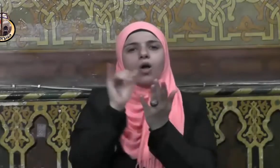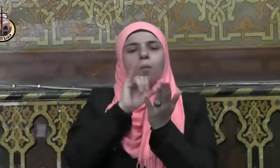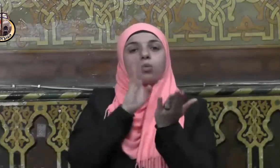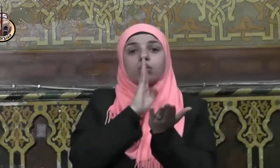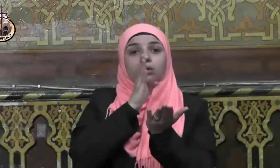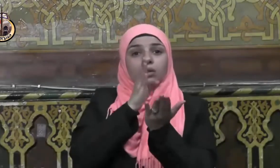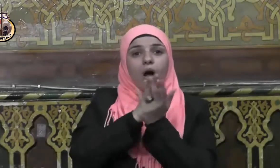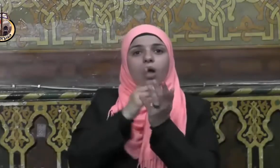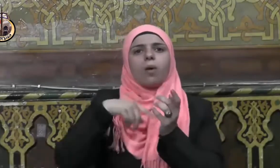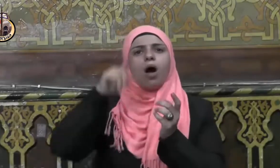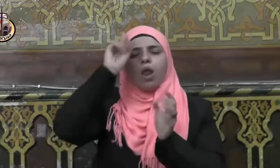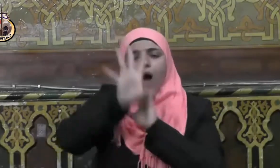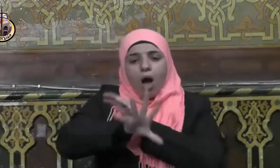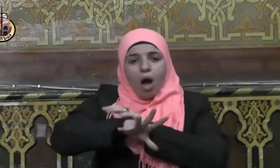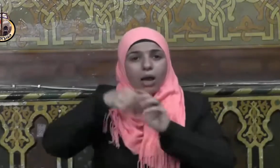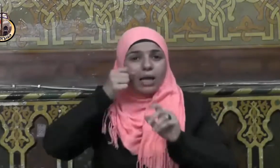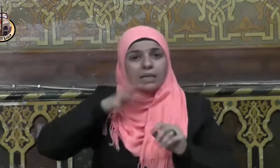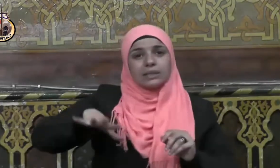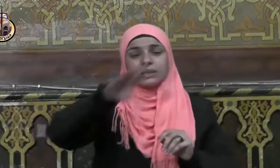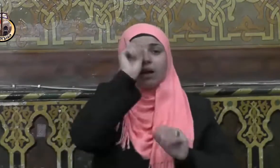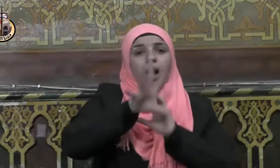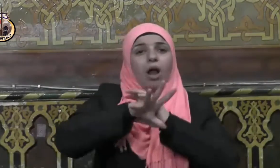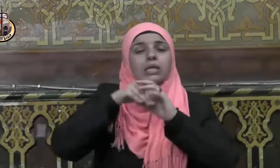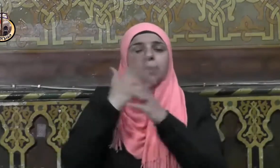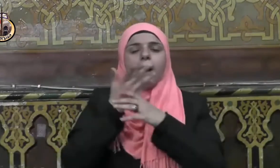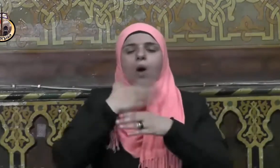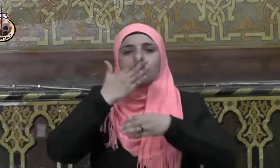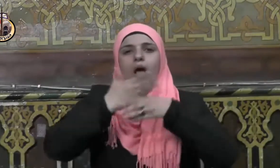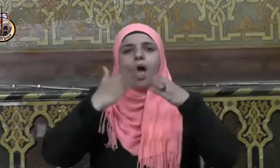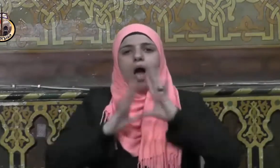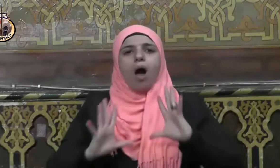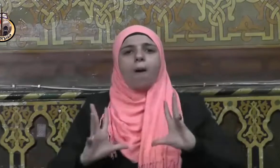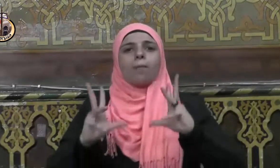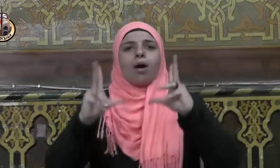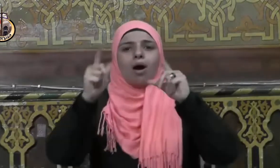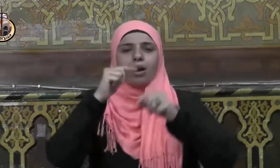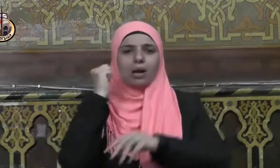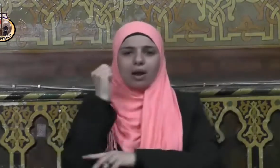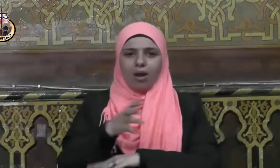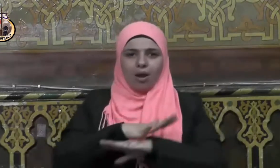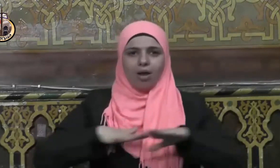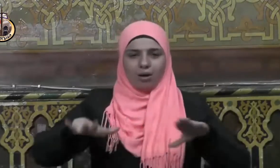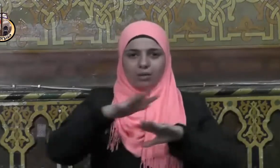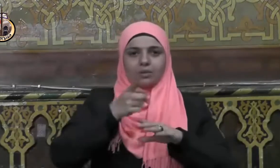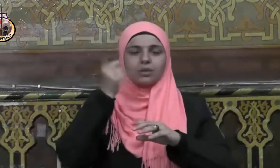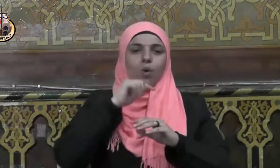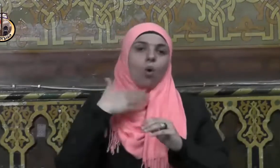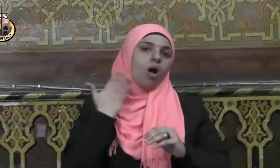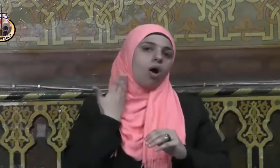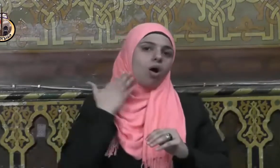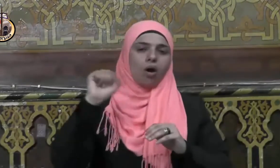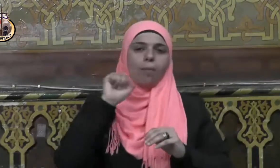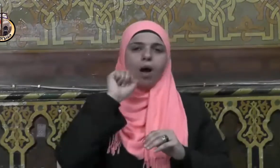من الخلق في إعمار الكون ورفعة الدين